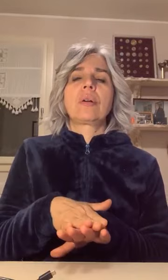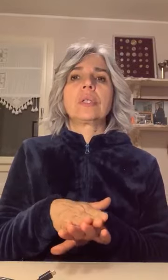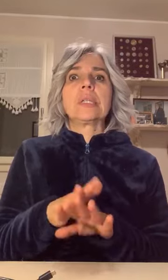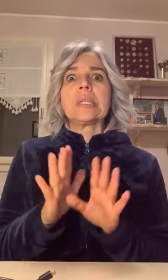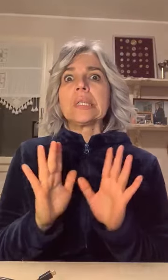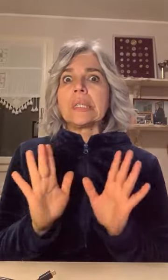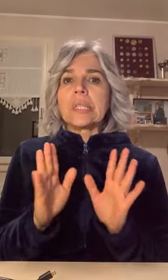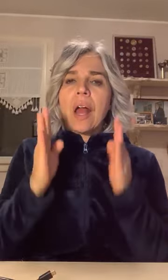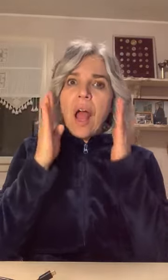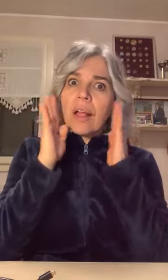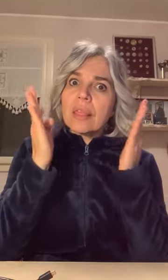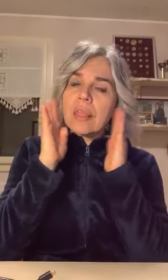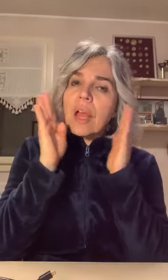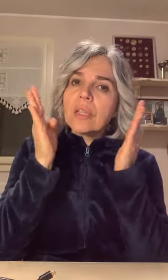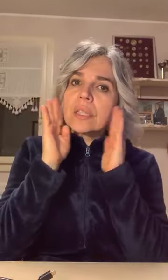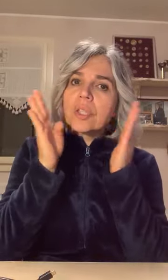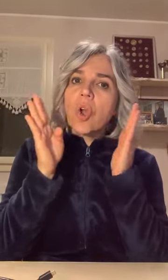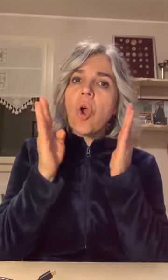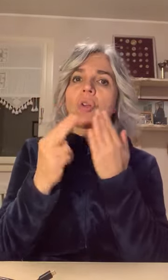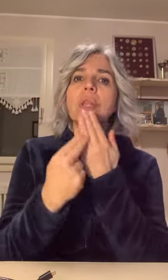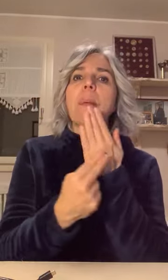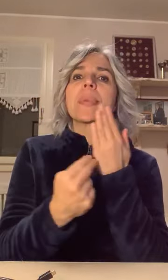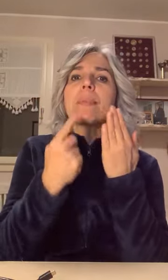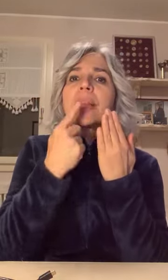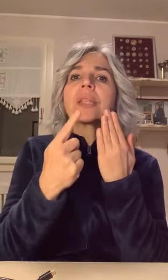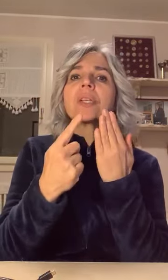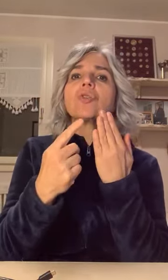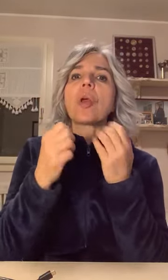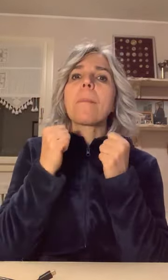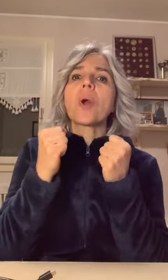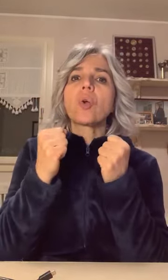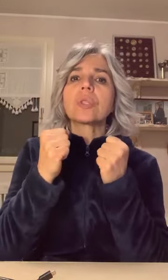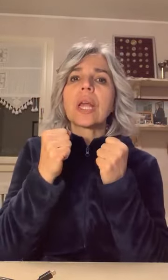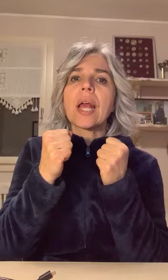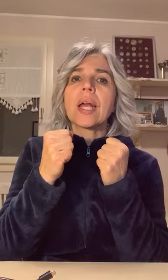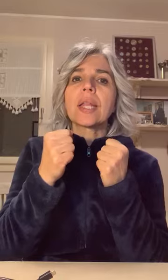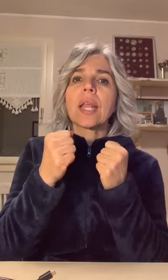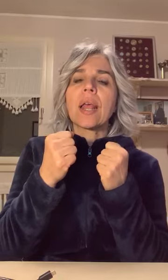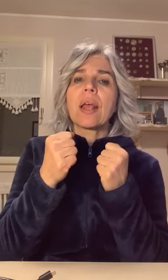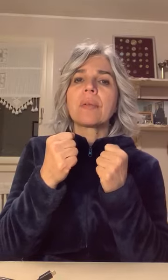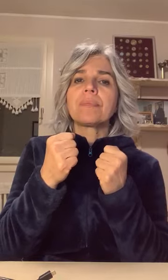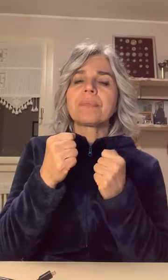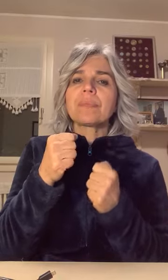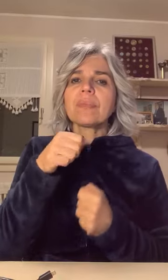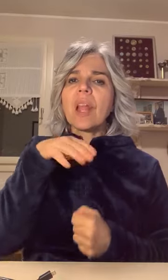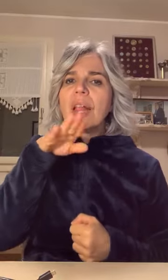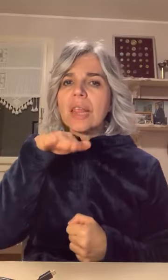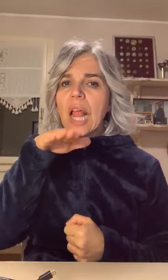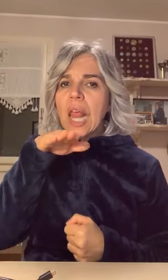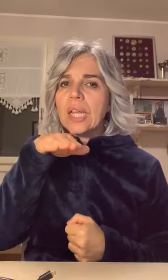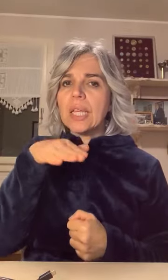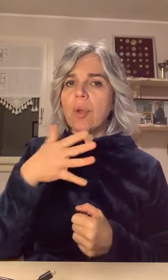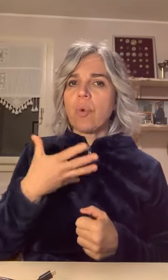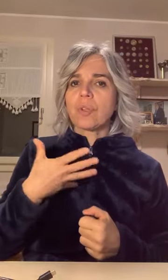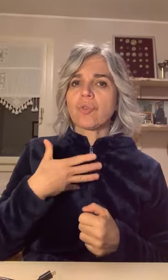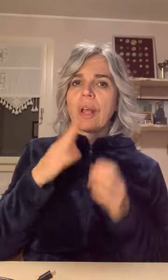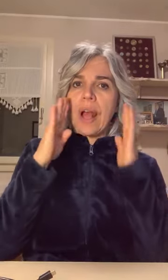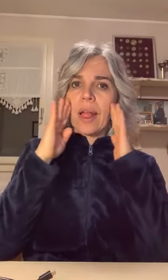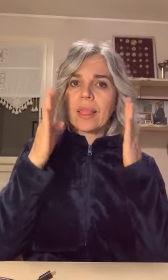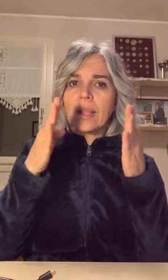che diffondiamo e anche girare messaggi così facilmente. Poi veniamo a scoprire che invece è una